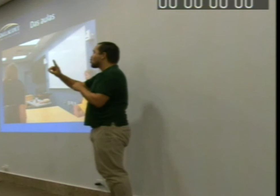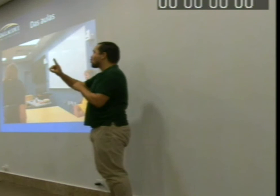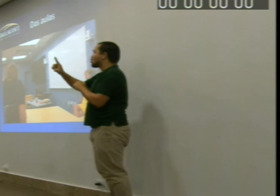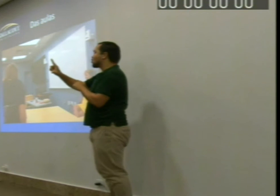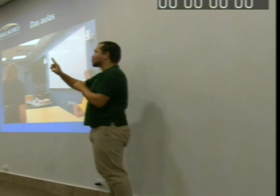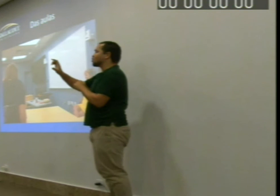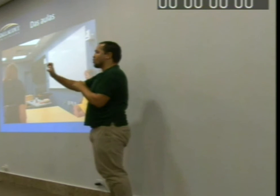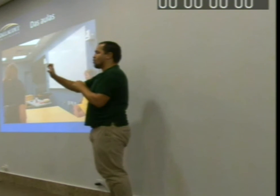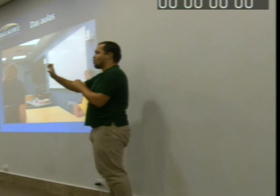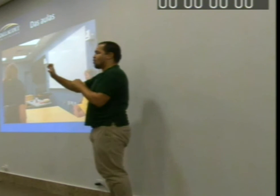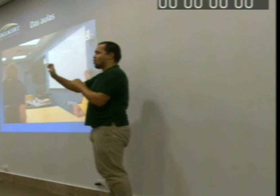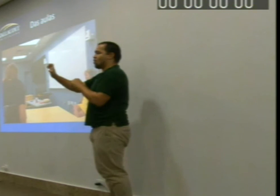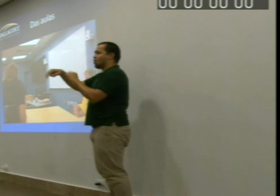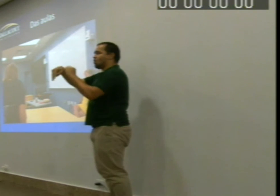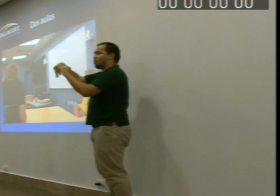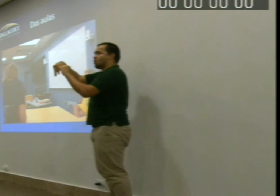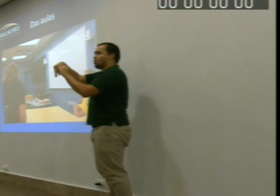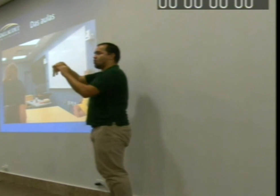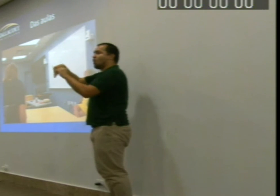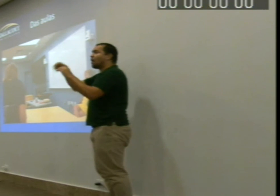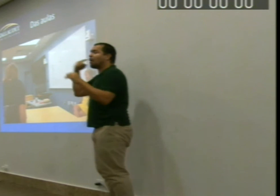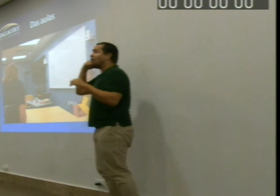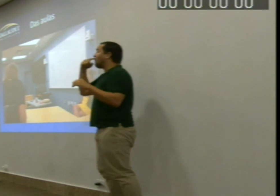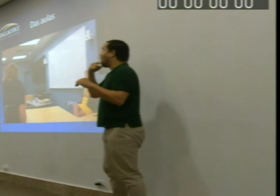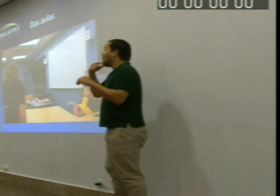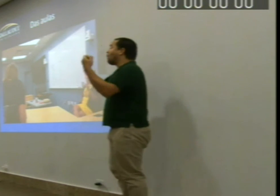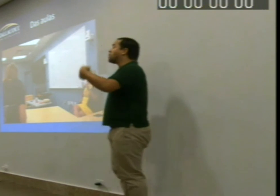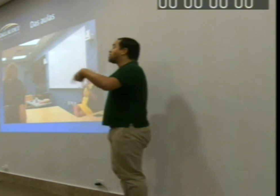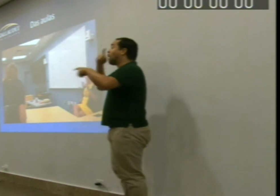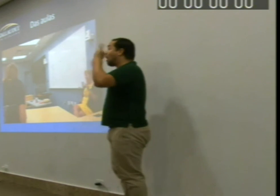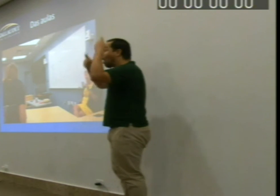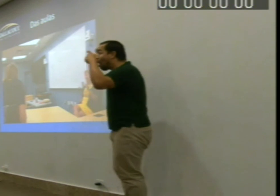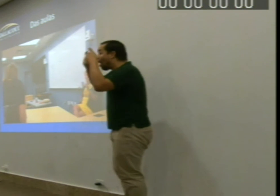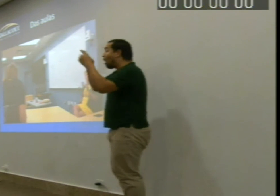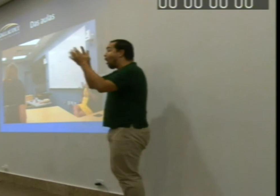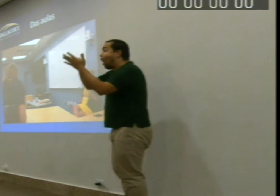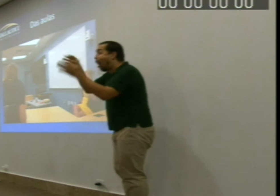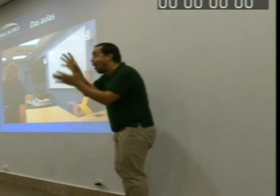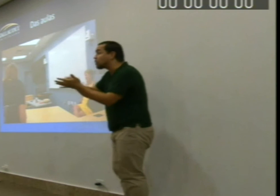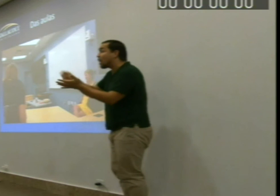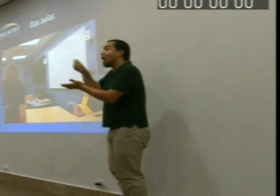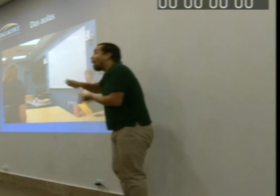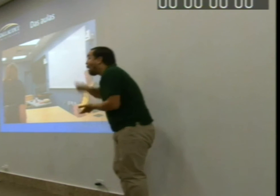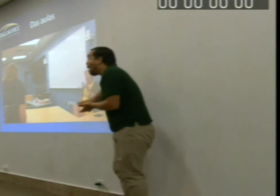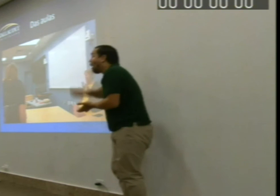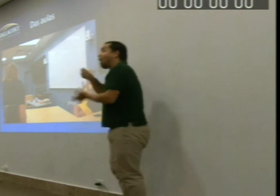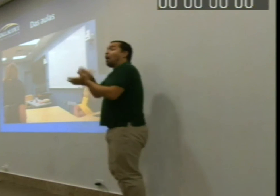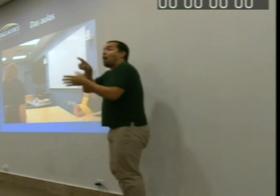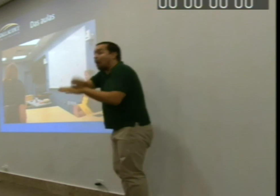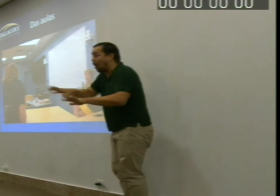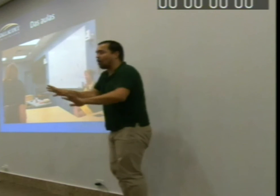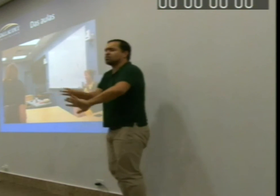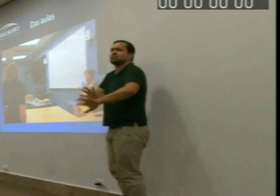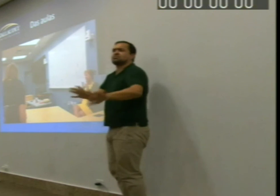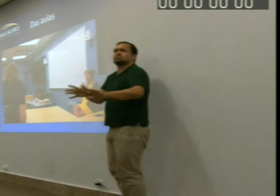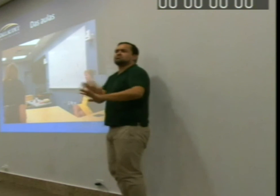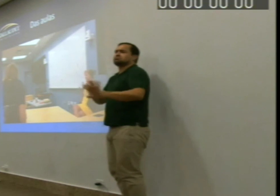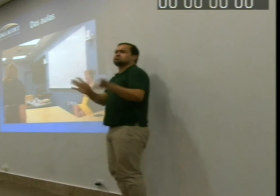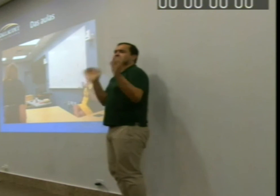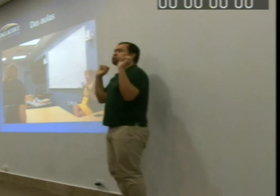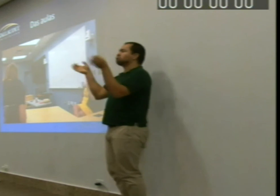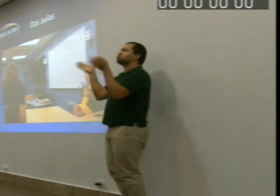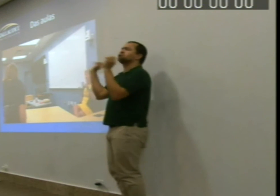disponível pros alunos no mudo esse sinal de mudo o surdo Ele não precisava se preocupar em ficar copiando e redigindo